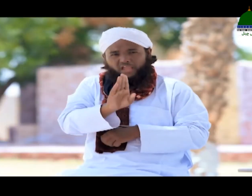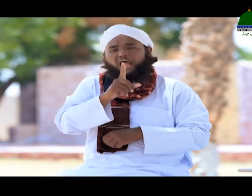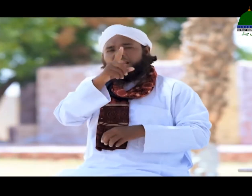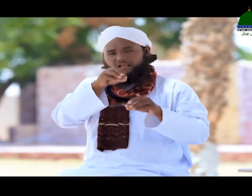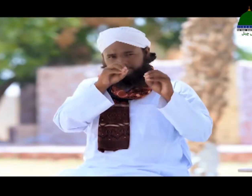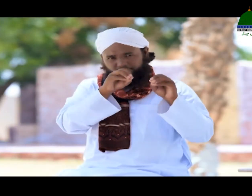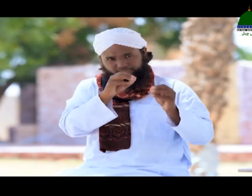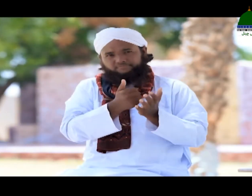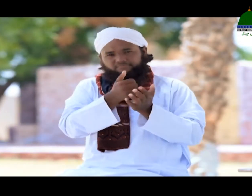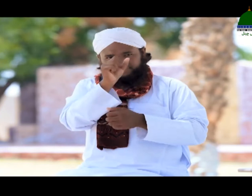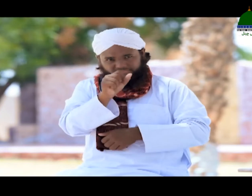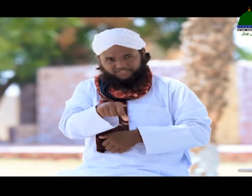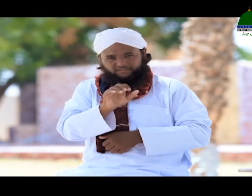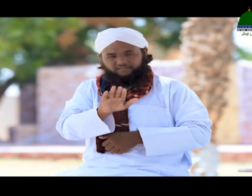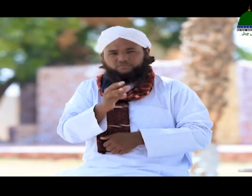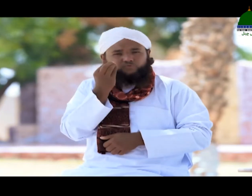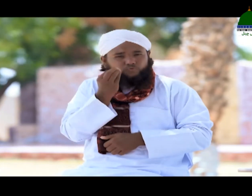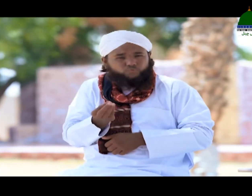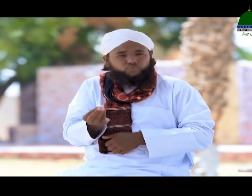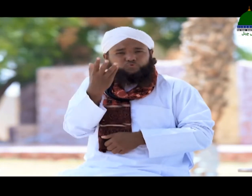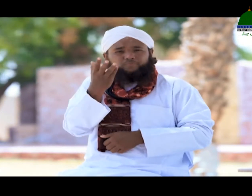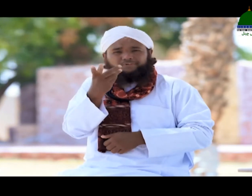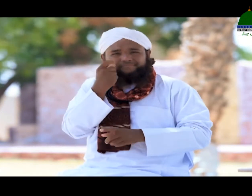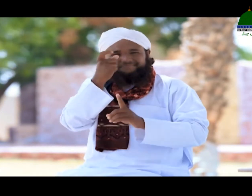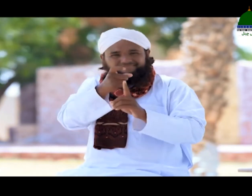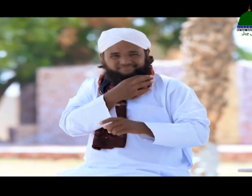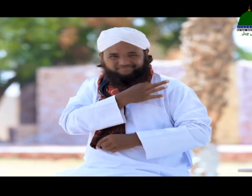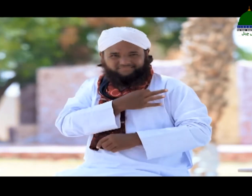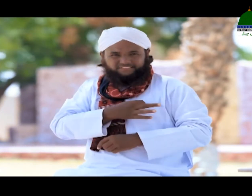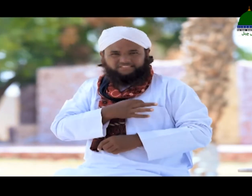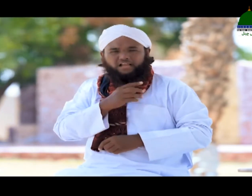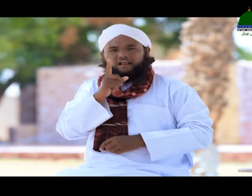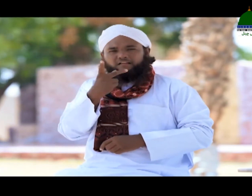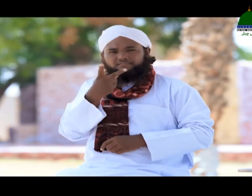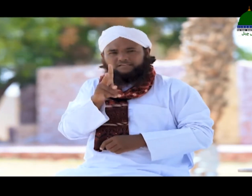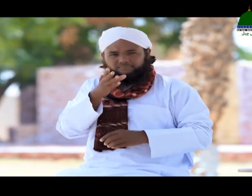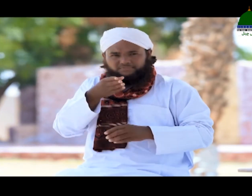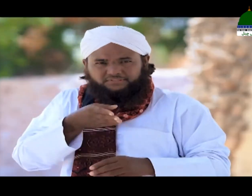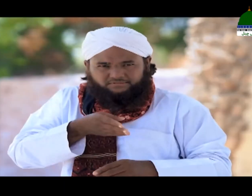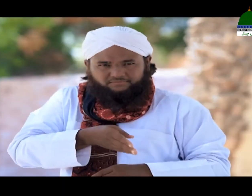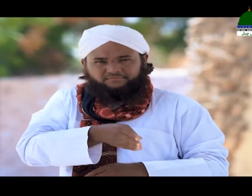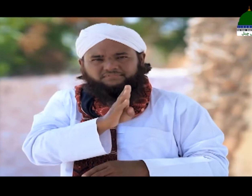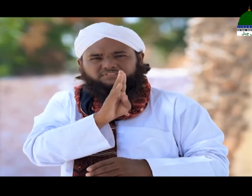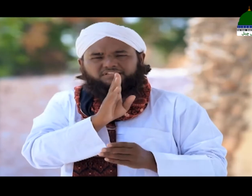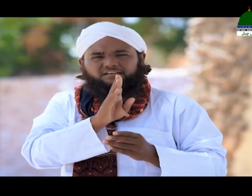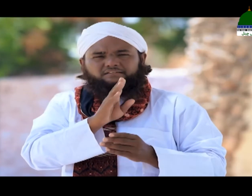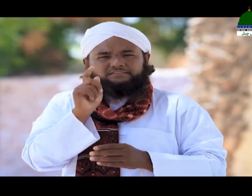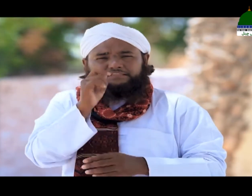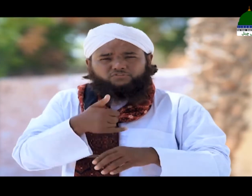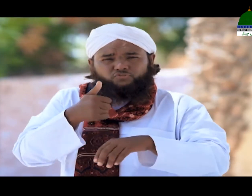پاک ضرور کوئی راہ نکالے گا۔ صبح و سویرے وہ عابد اللہ پاک کا نام لے کر مزدوری کی تلاش میں نکلا،